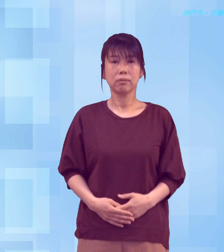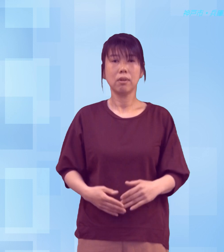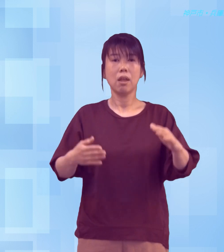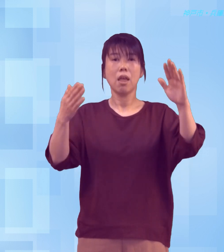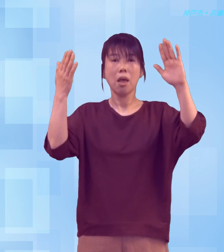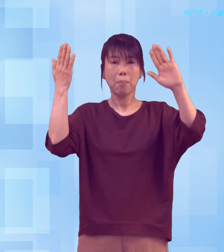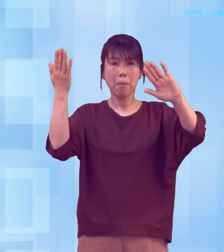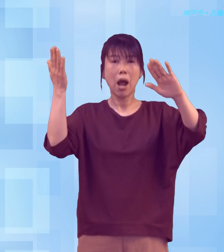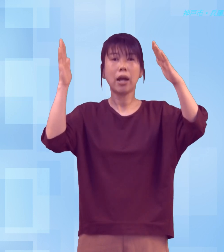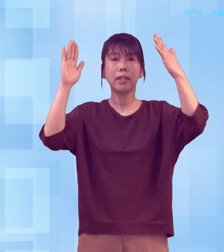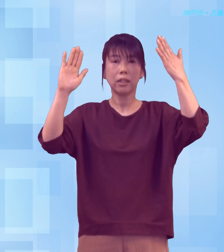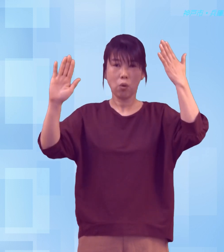舞子公園